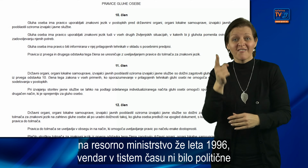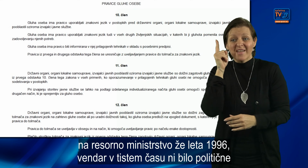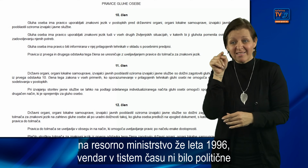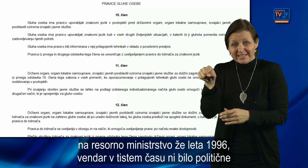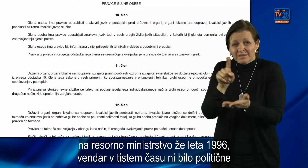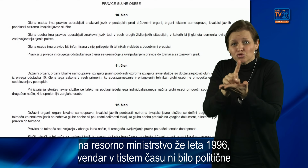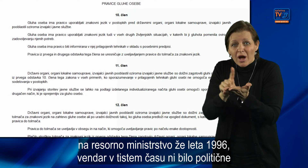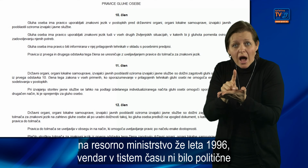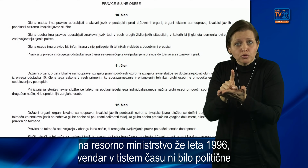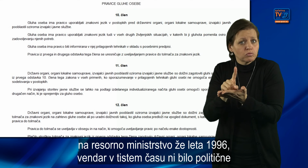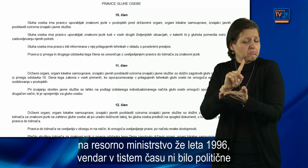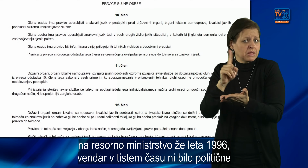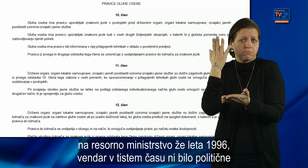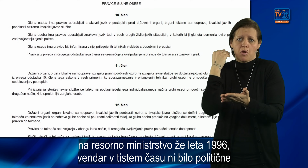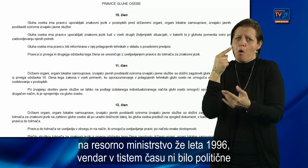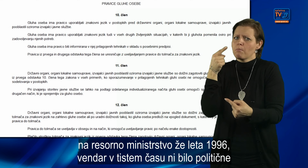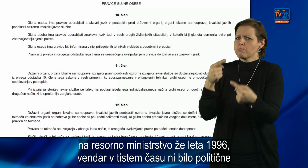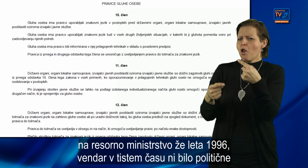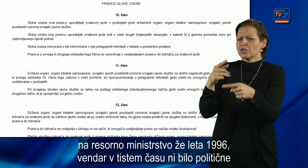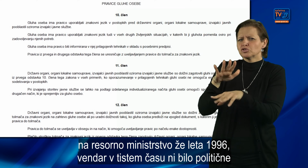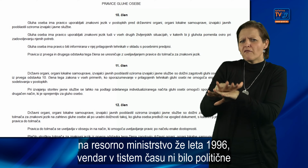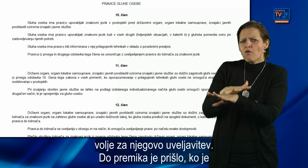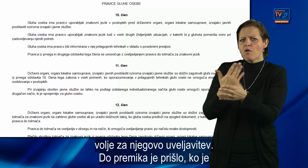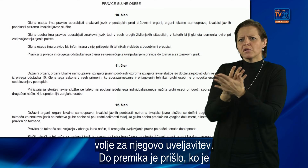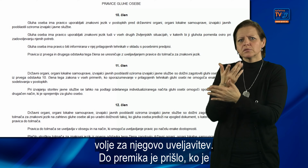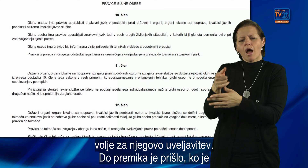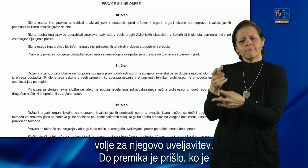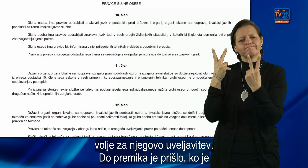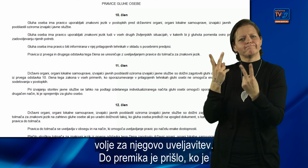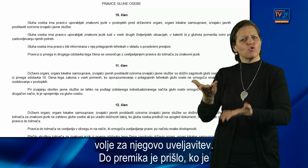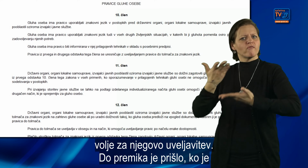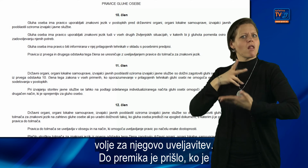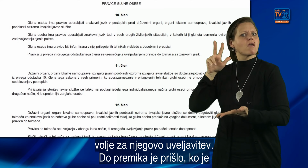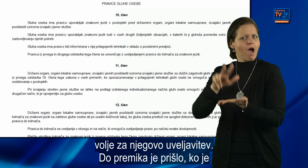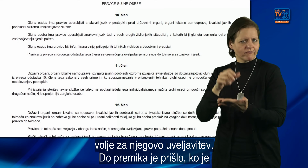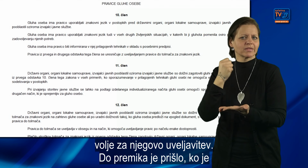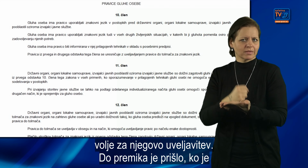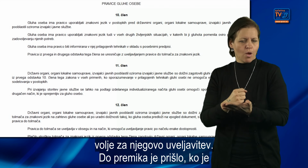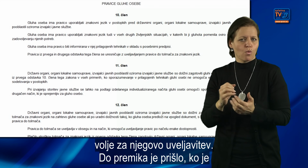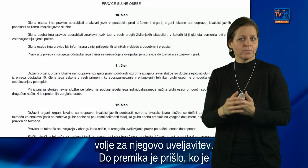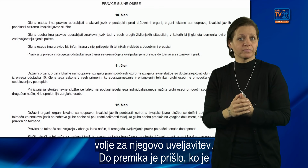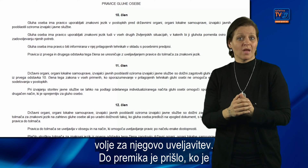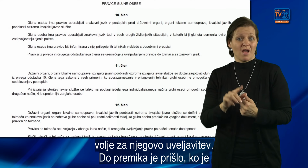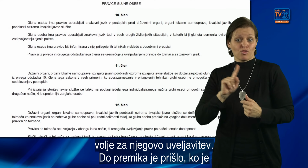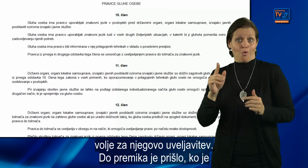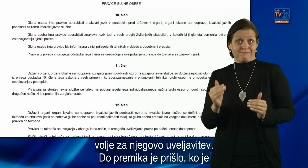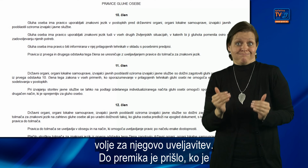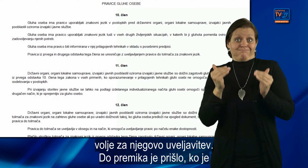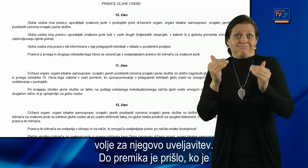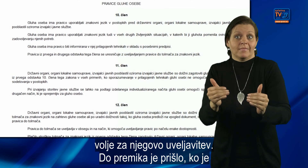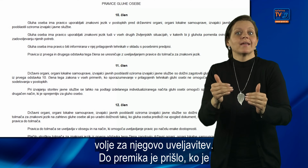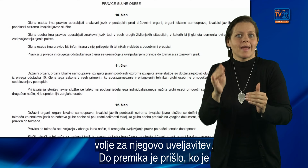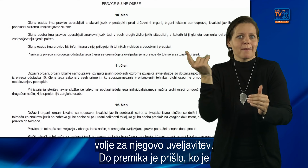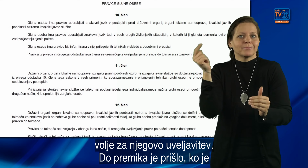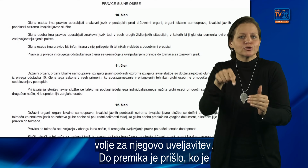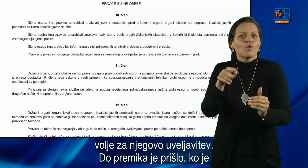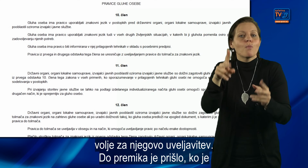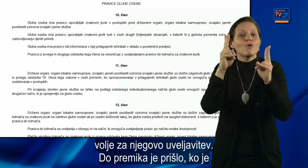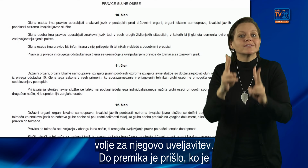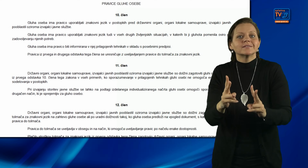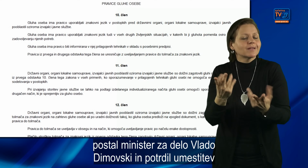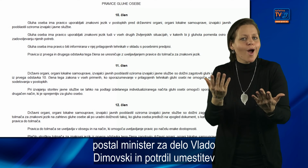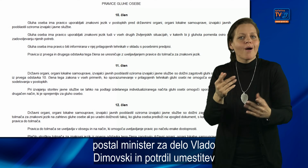1996, vendar v tistem času ni bilo politične volje za njegovo uveljavitev. Do premika je prišlo, ko